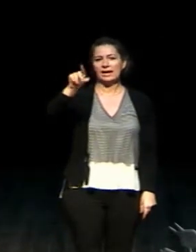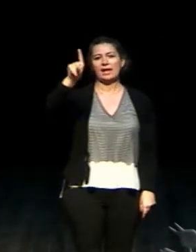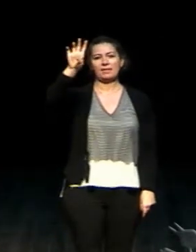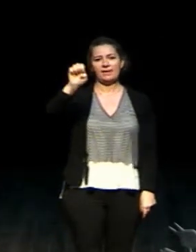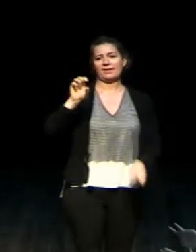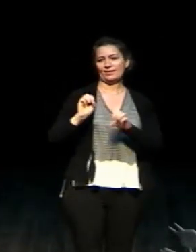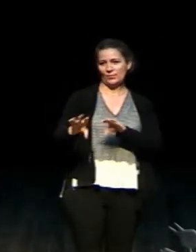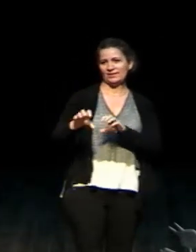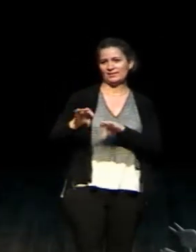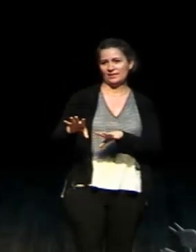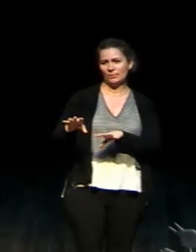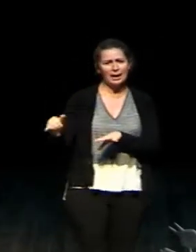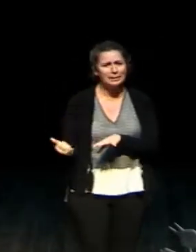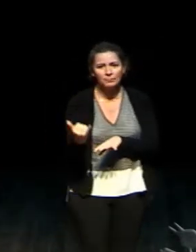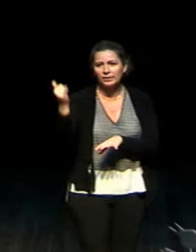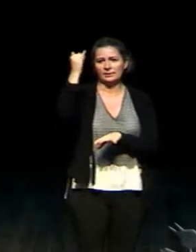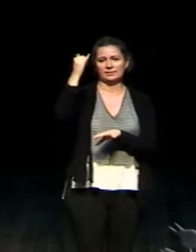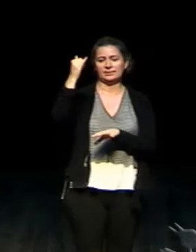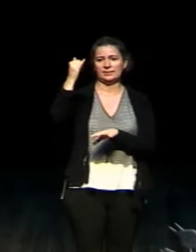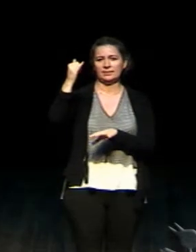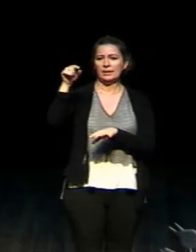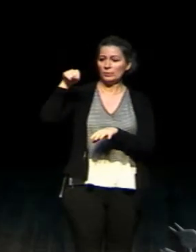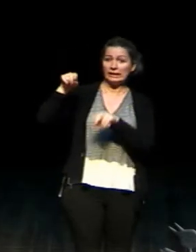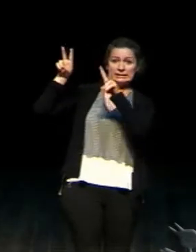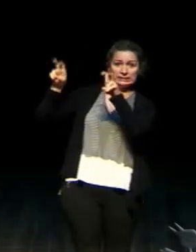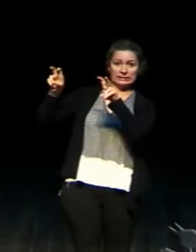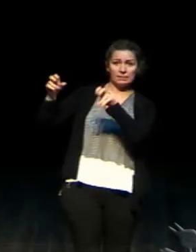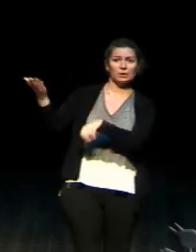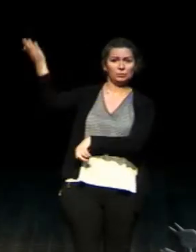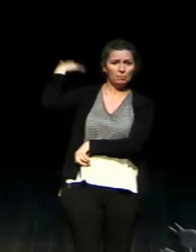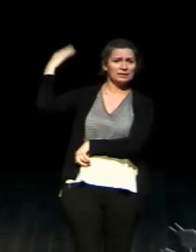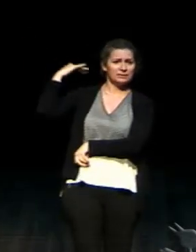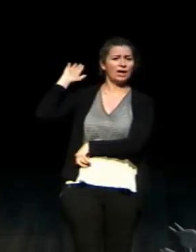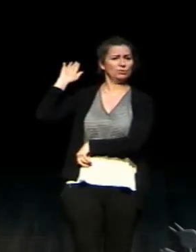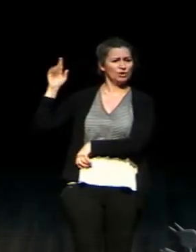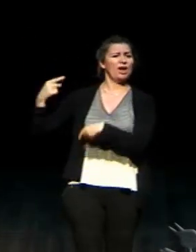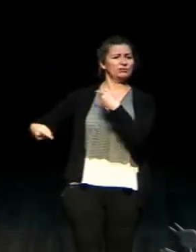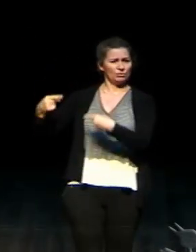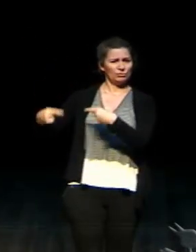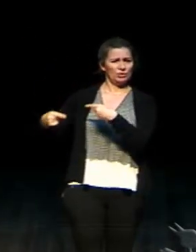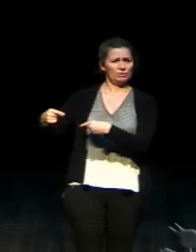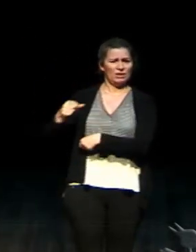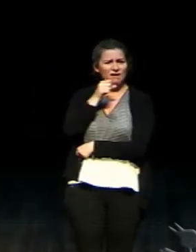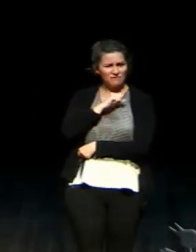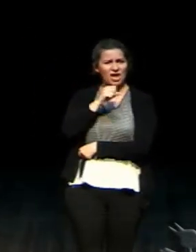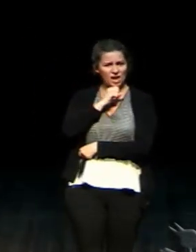Justamente a afetividade na relação de ensino. Parece que esse